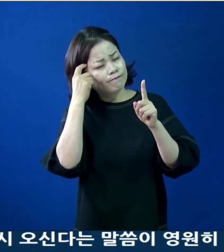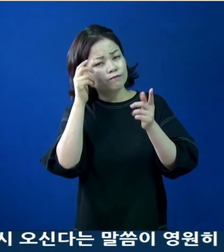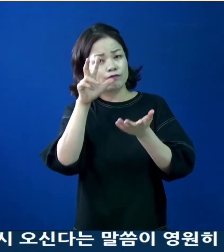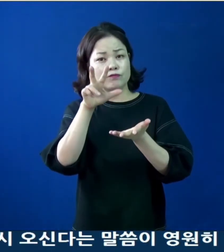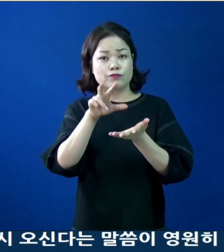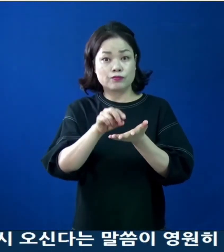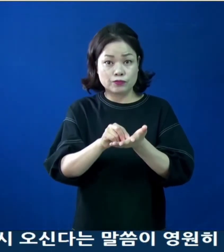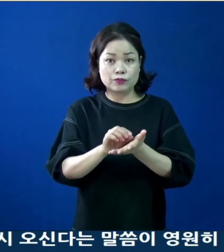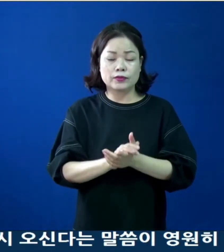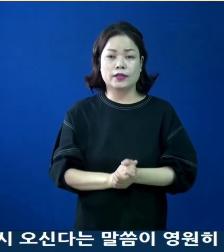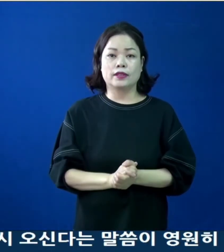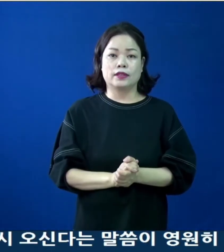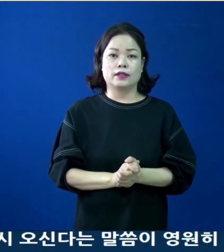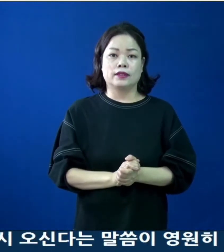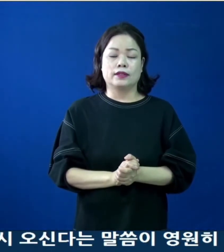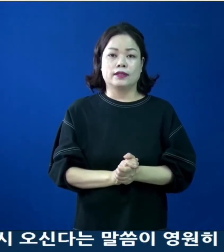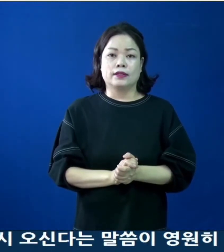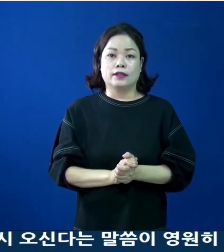문제가 있습니다.